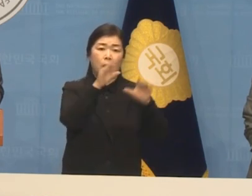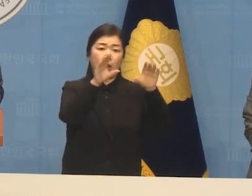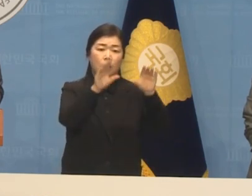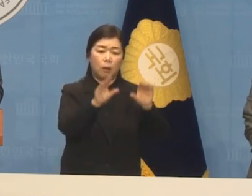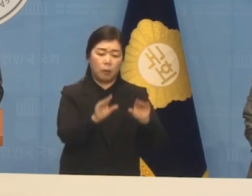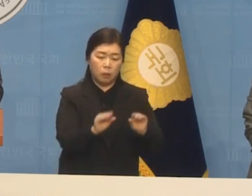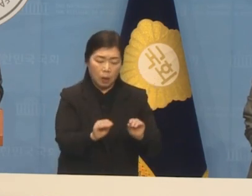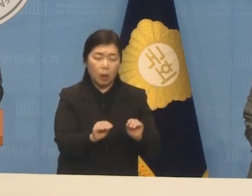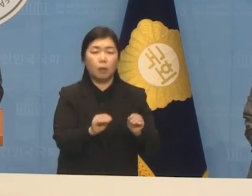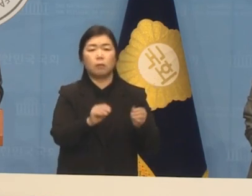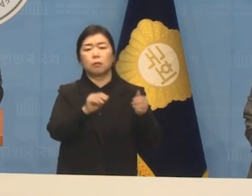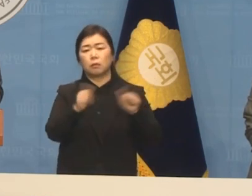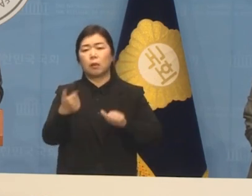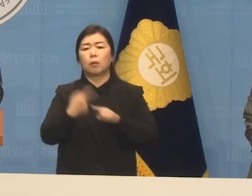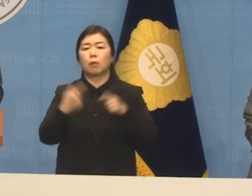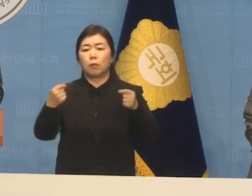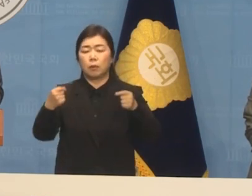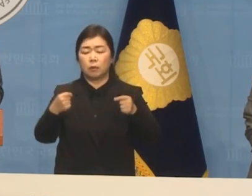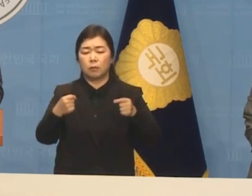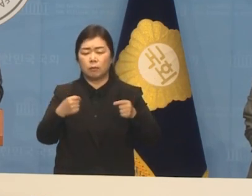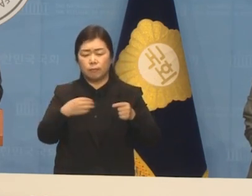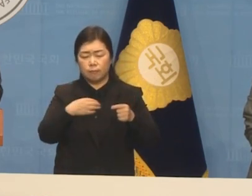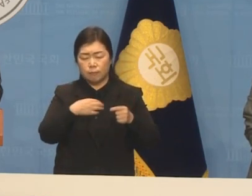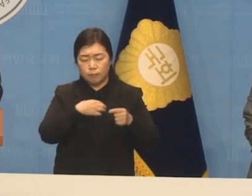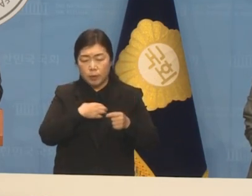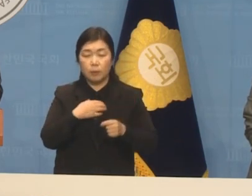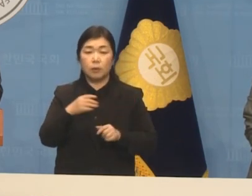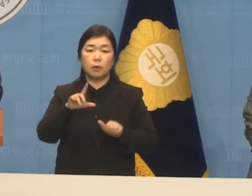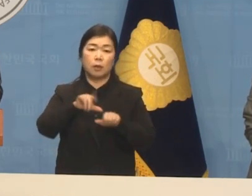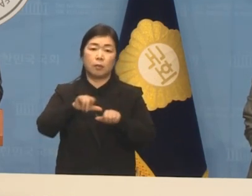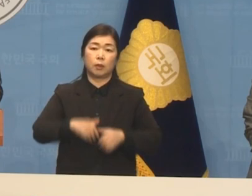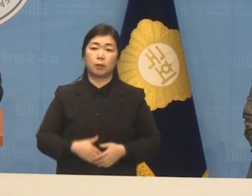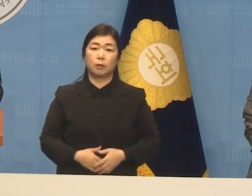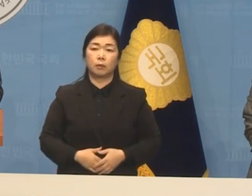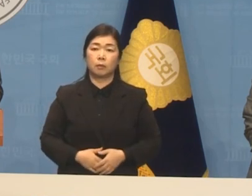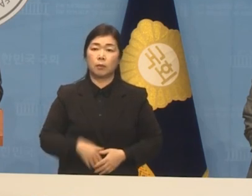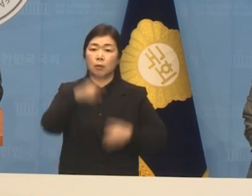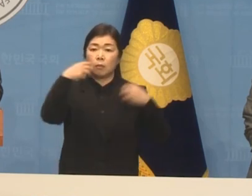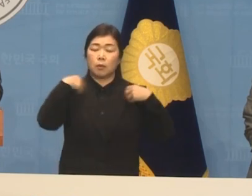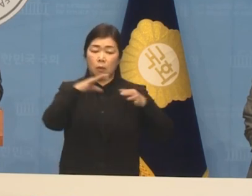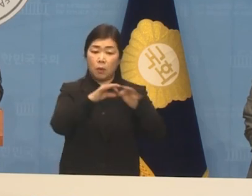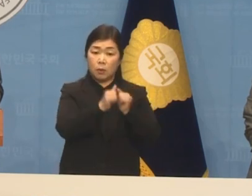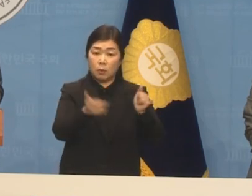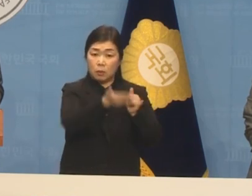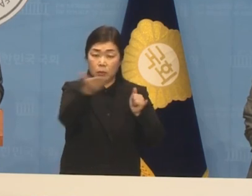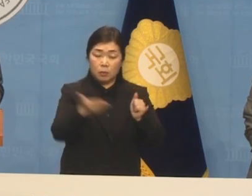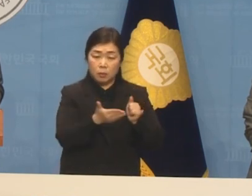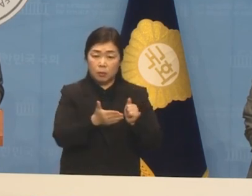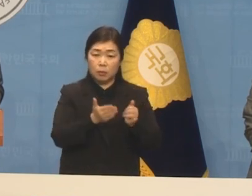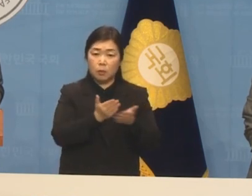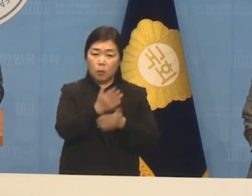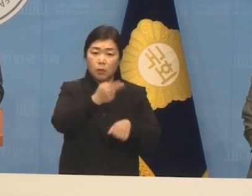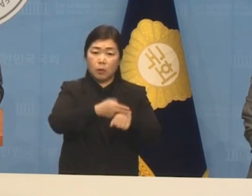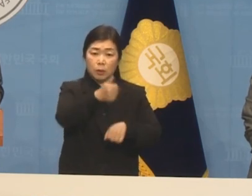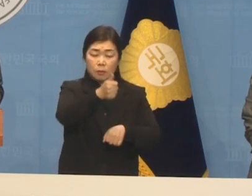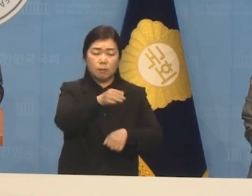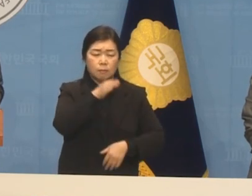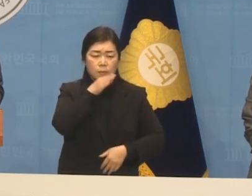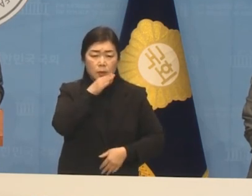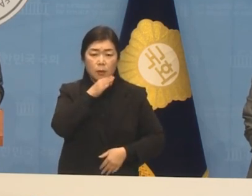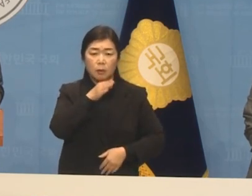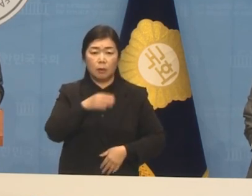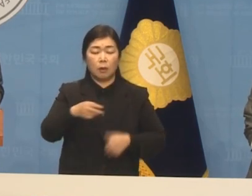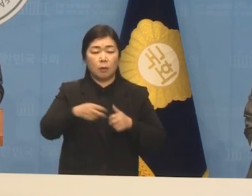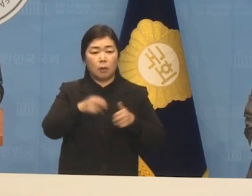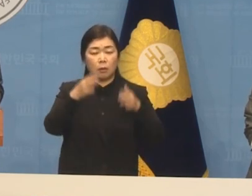촛불과도 같은 너무나 위태로운 시간입니다. 정부 관계자 여러분, 전공의 선생님들의 진정으로